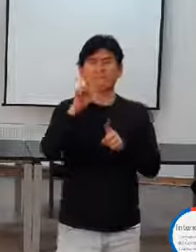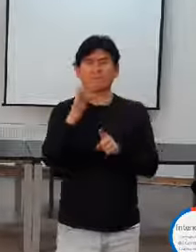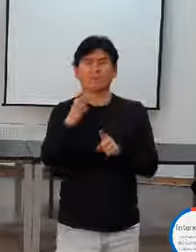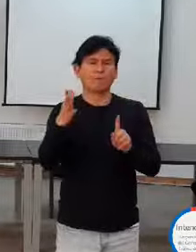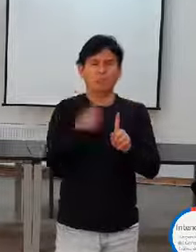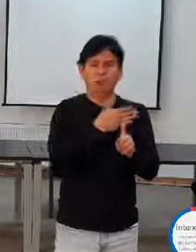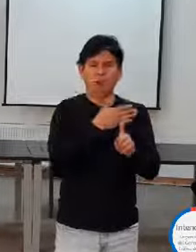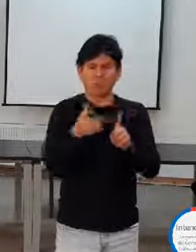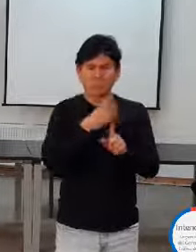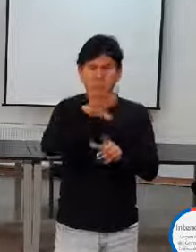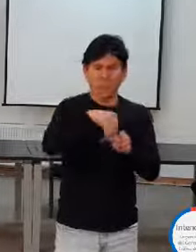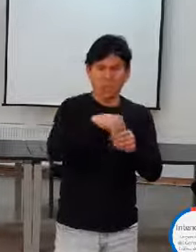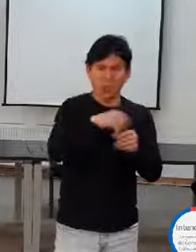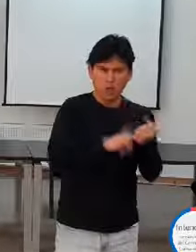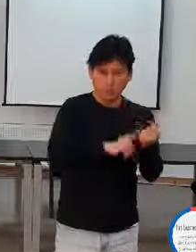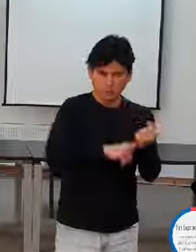sector